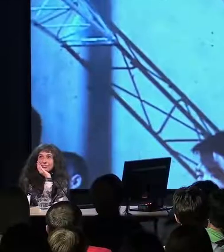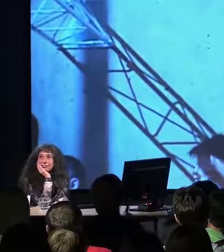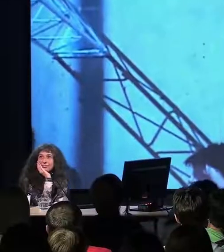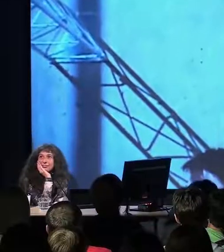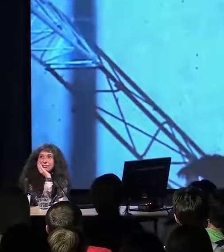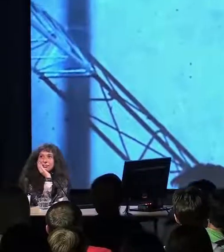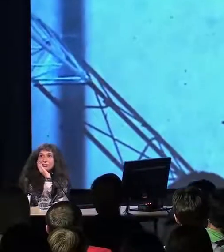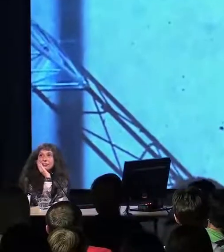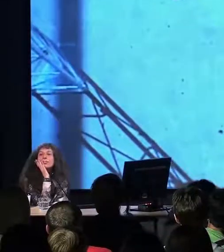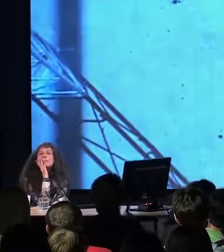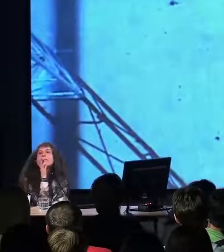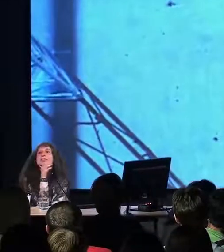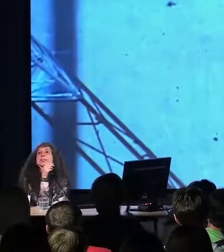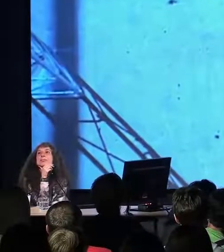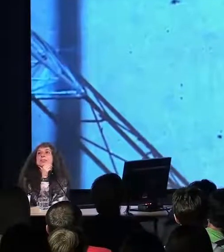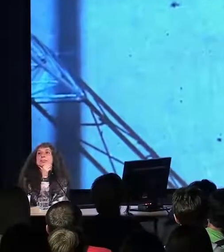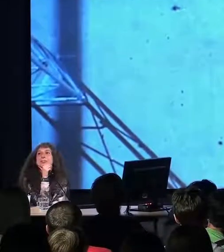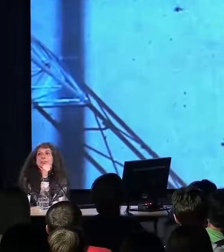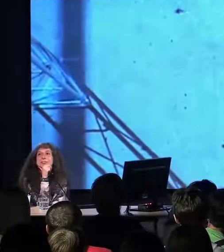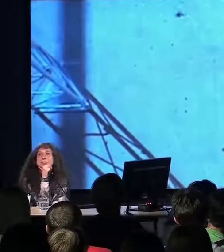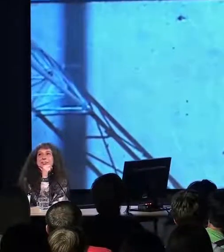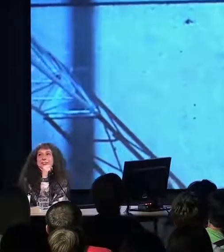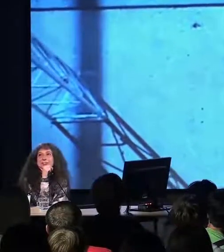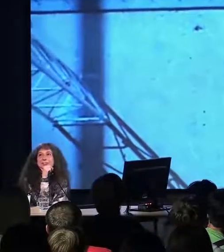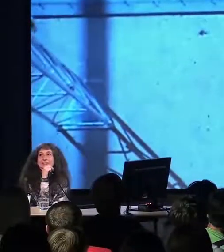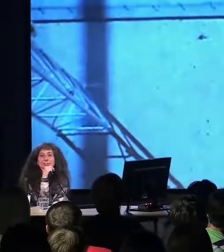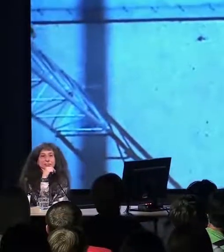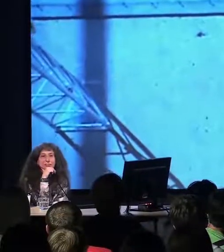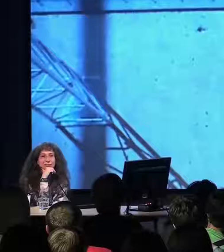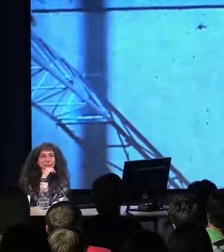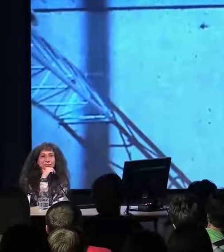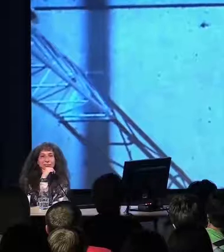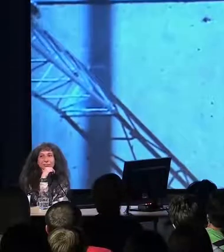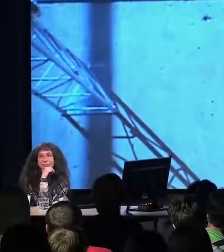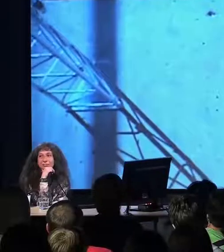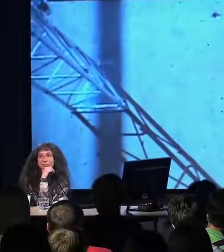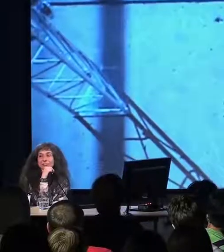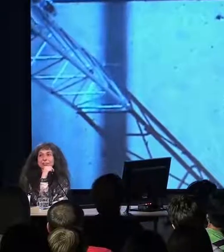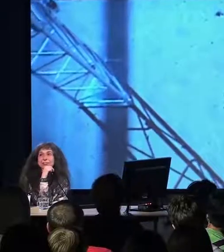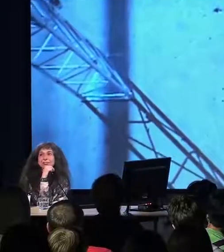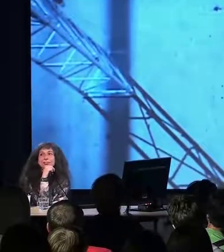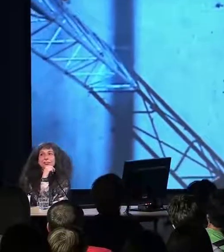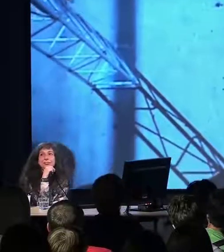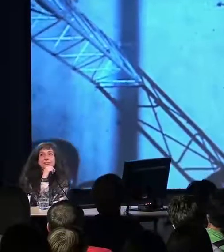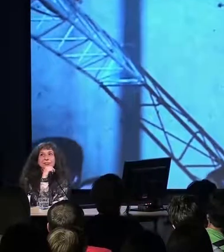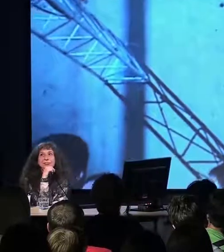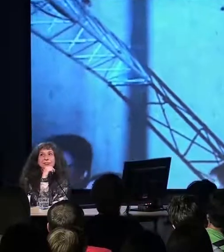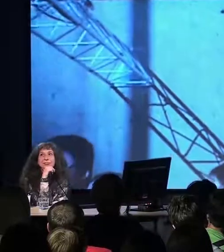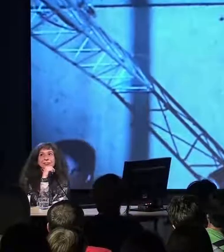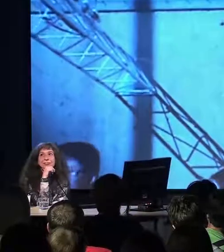они похожи на мышцы, а сам художник похож на очень накачанного спортсмена без кожи. Ему трудно двигаться в этом